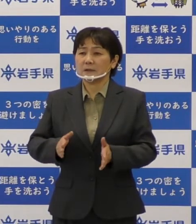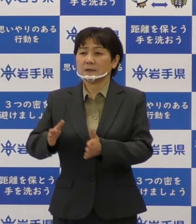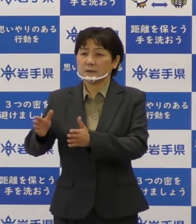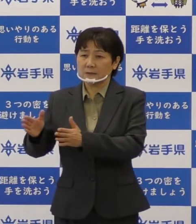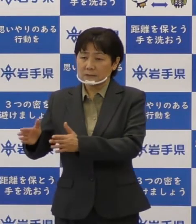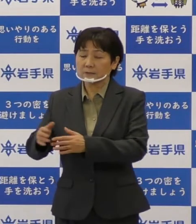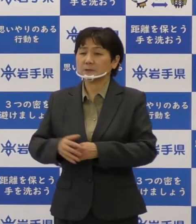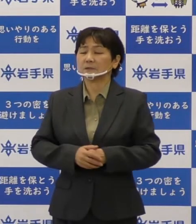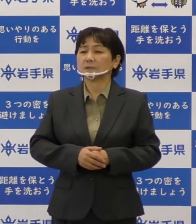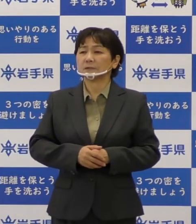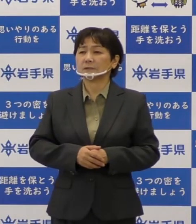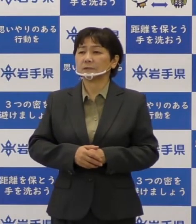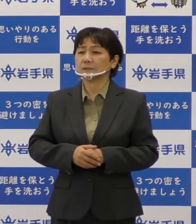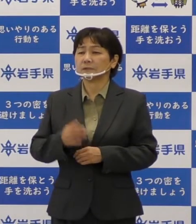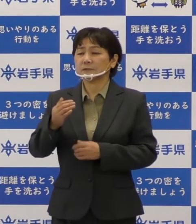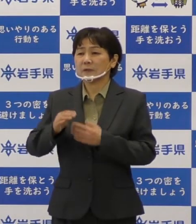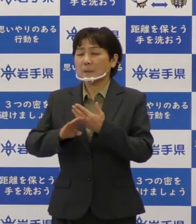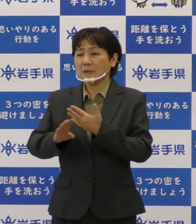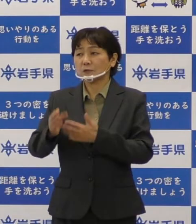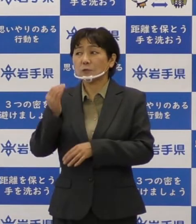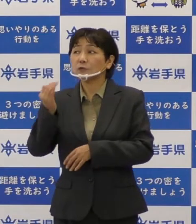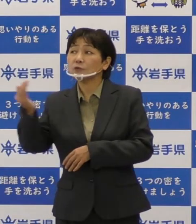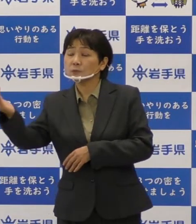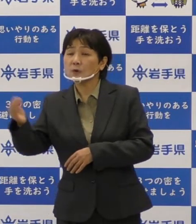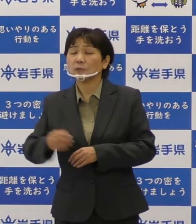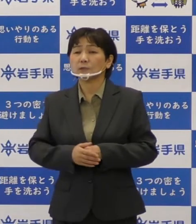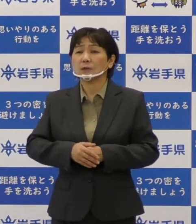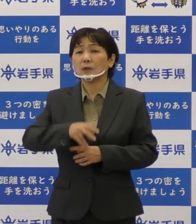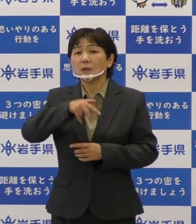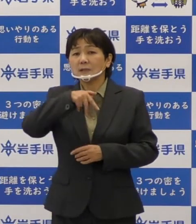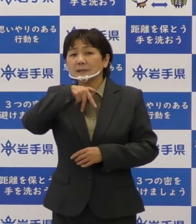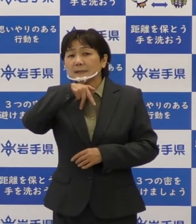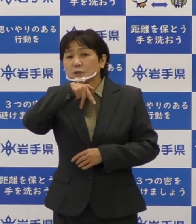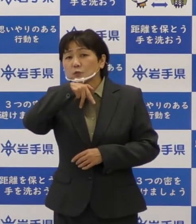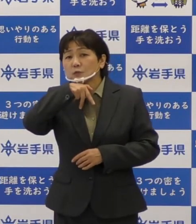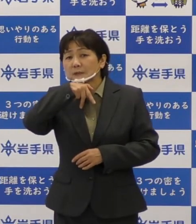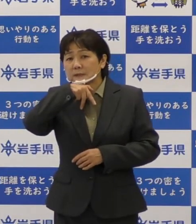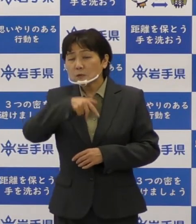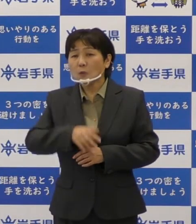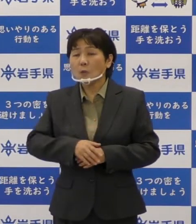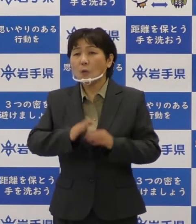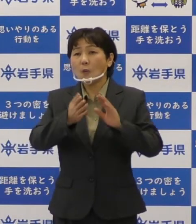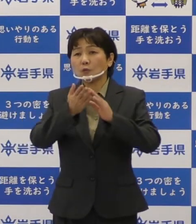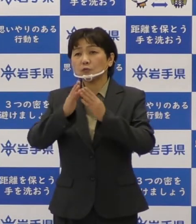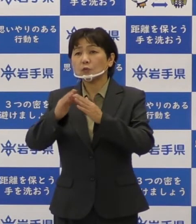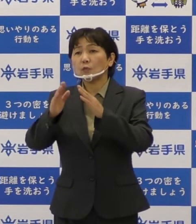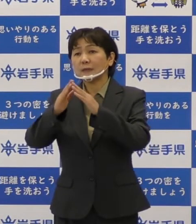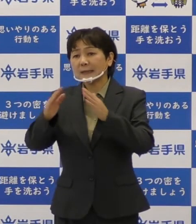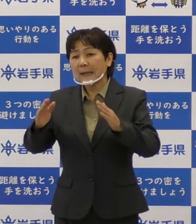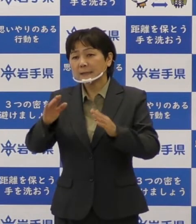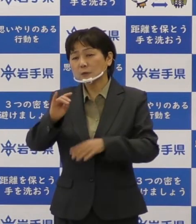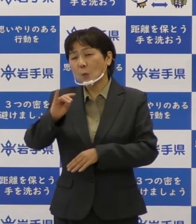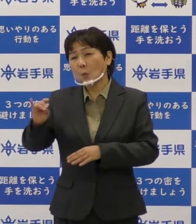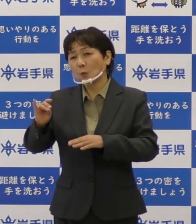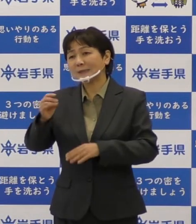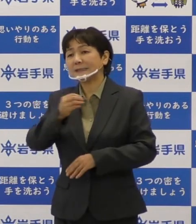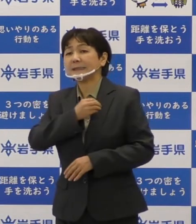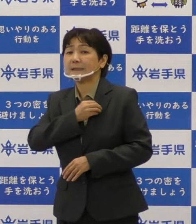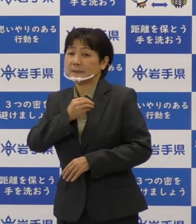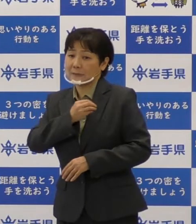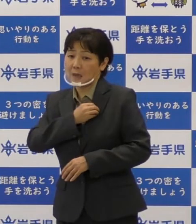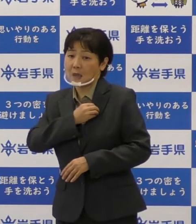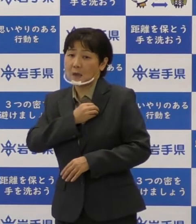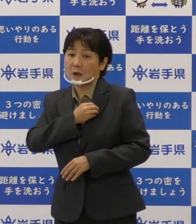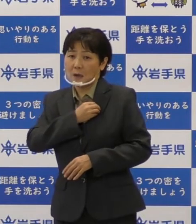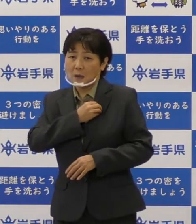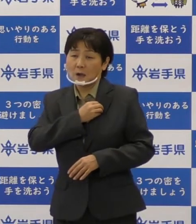話になるんですけれども、雫石町議会議員が今月中旬に5人で接触していたということがあり